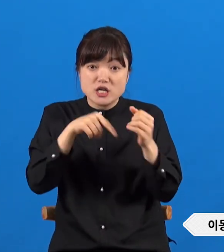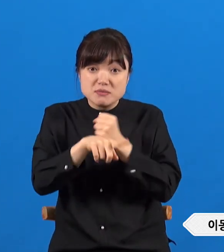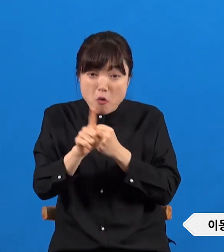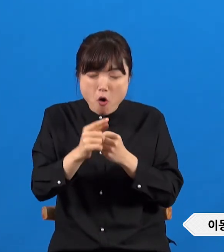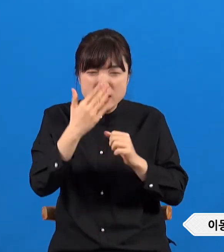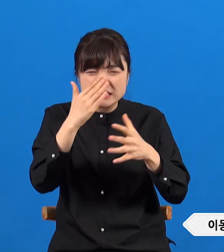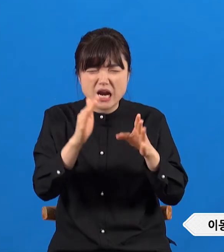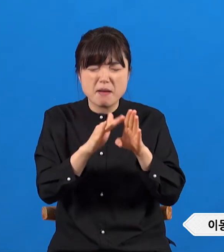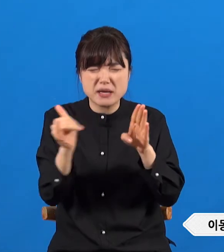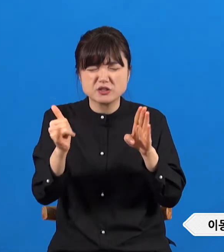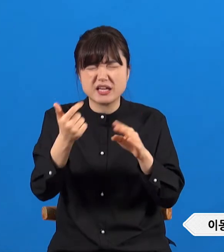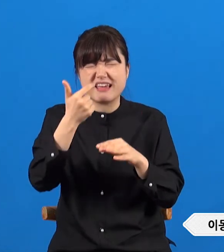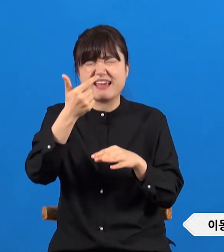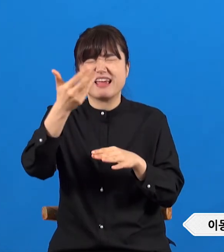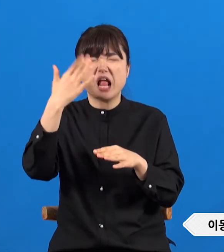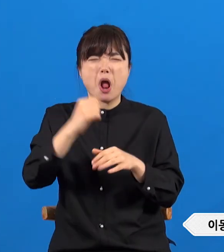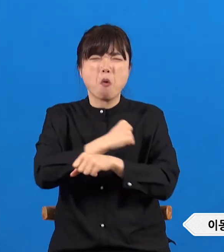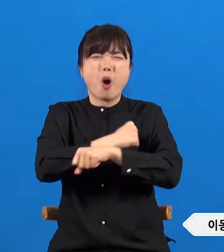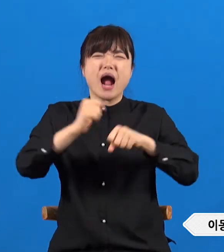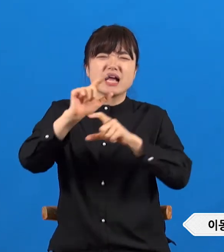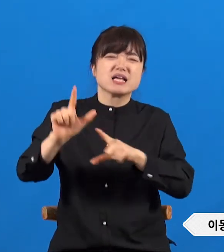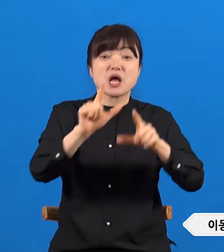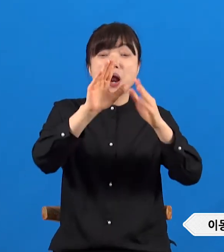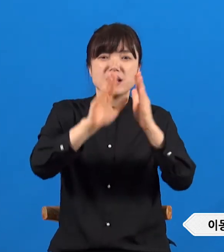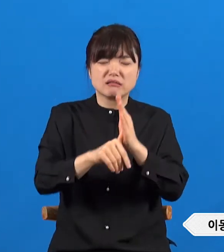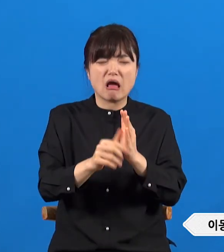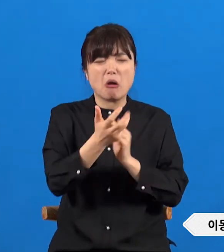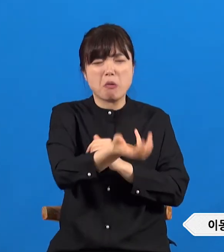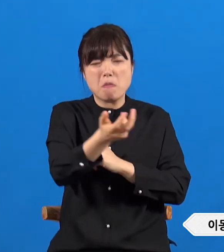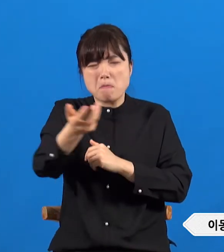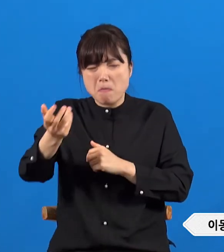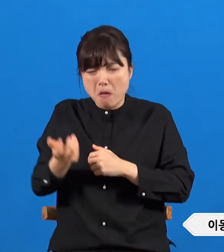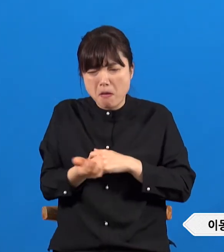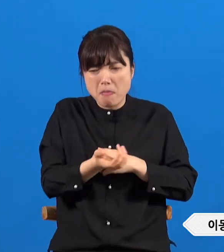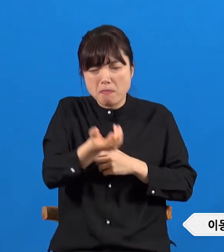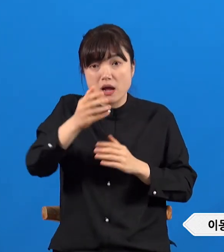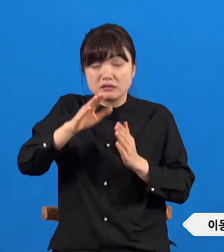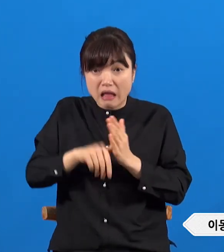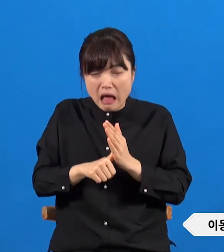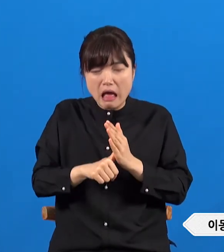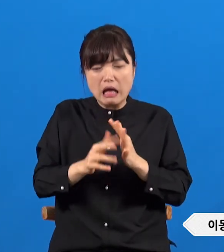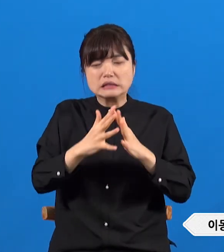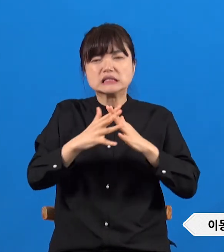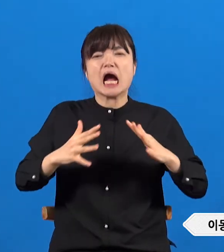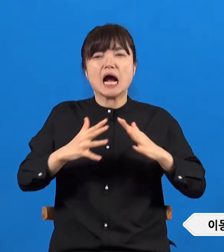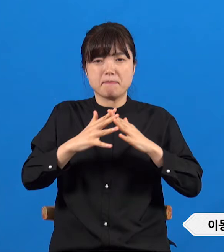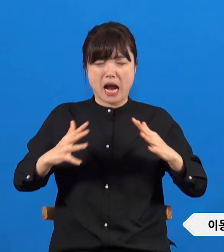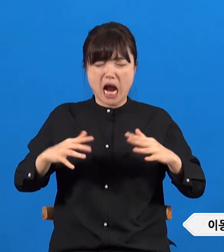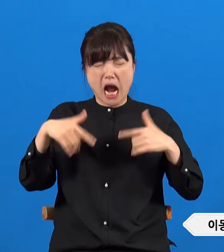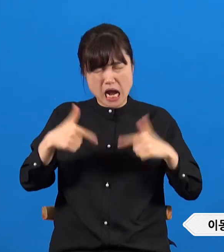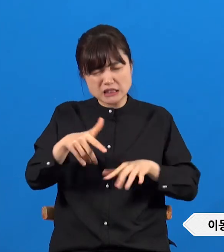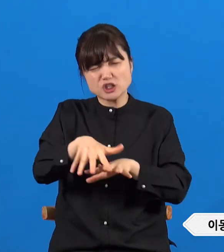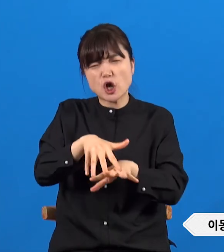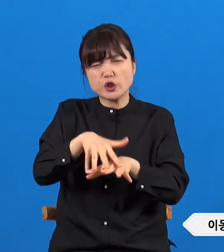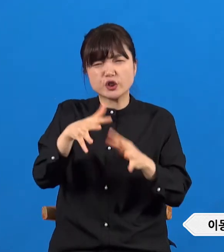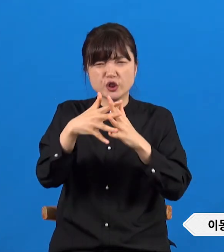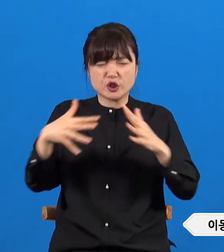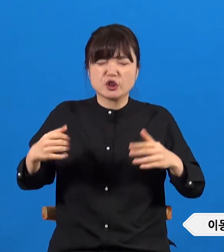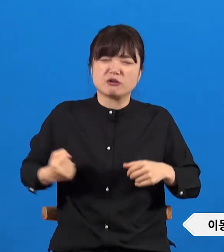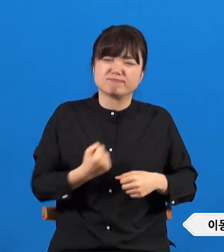하나는 이스라엘 백성들이 광야 생활할 때, 광야에서 여기저기 옮겨 다닐 때 그들은 천막을 갖고